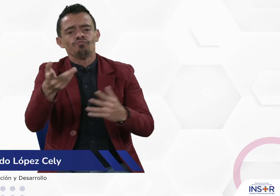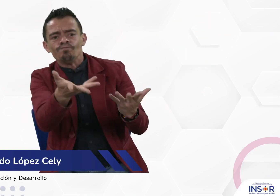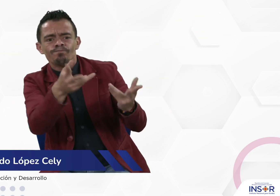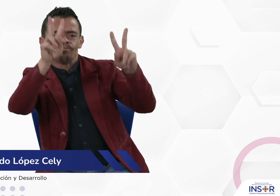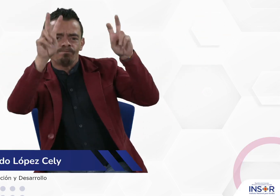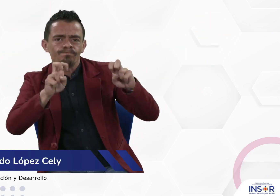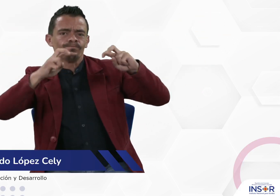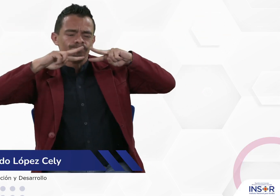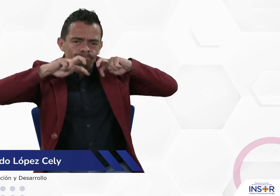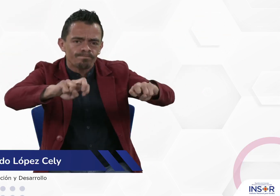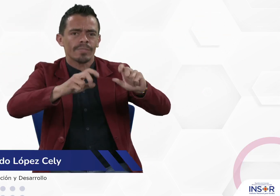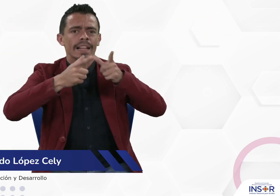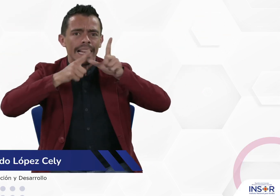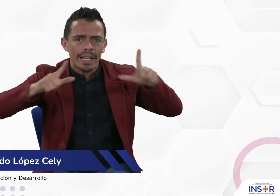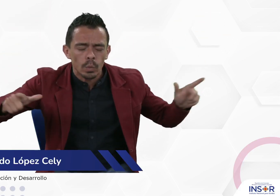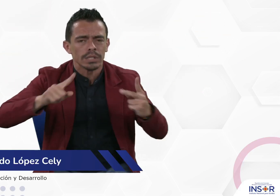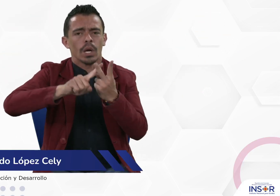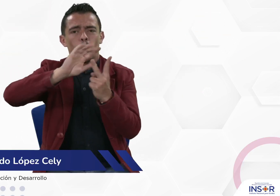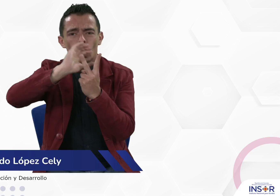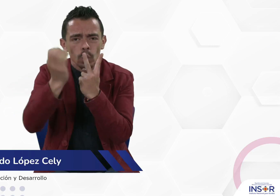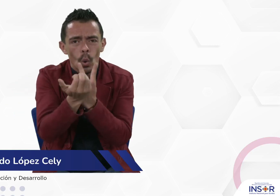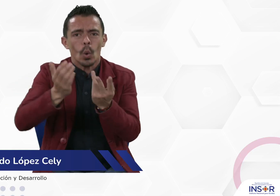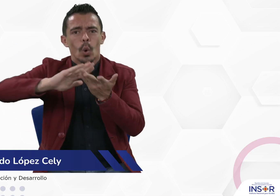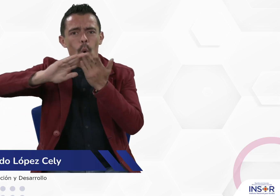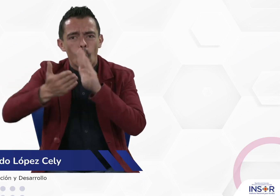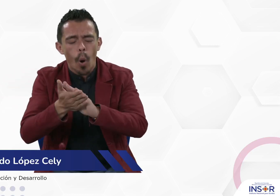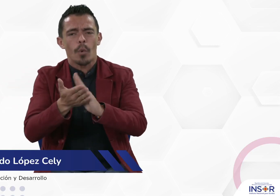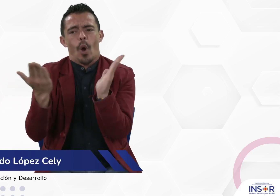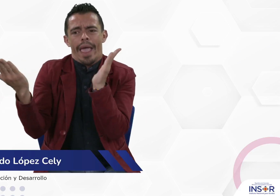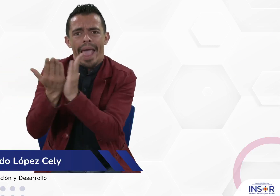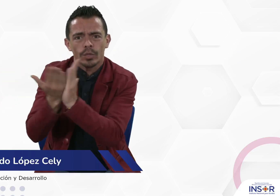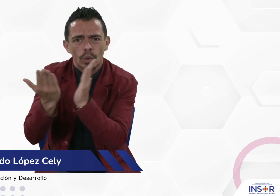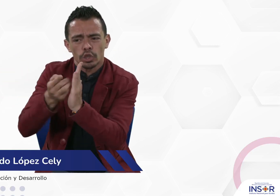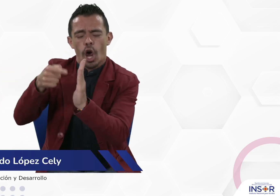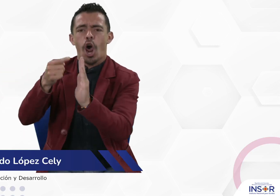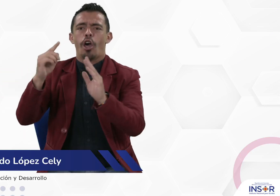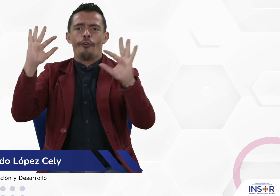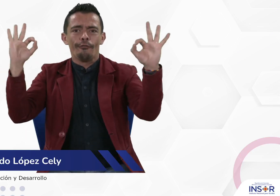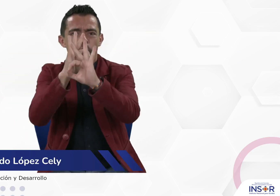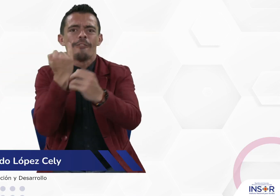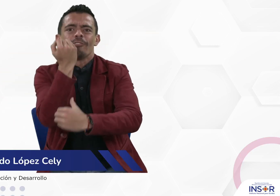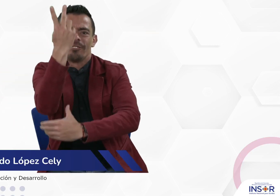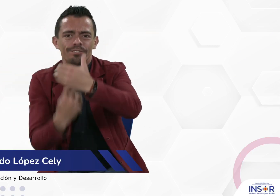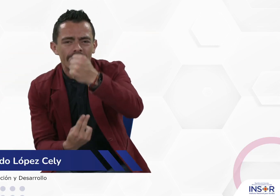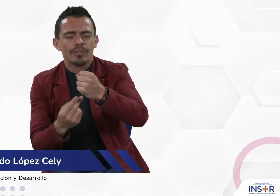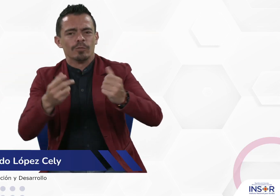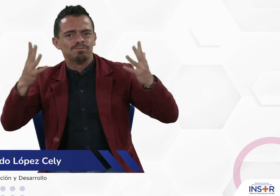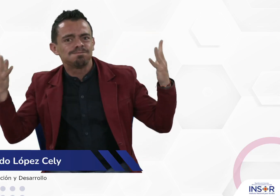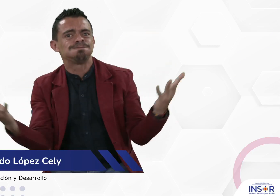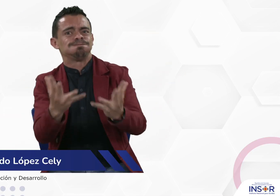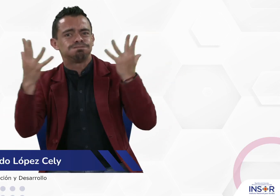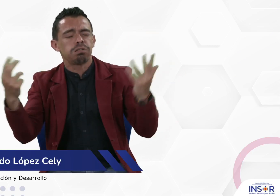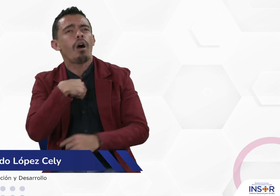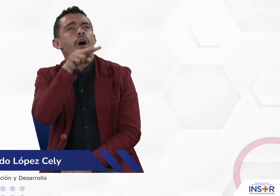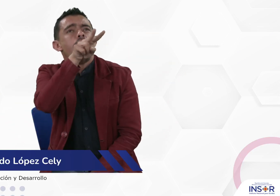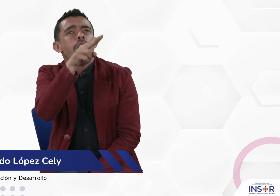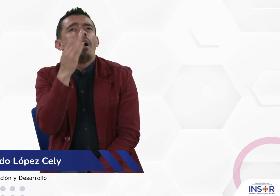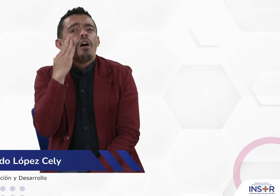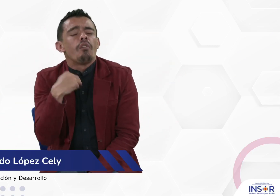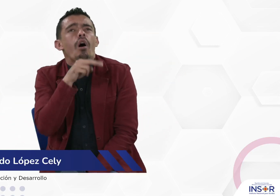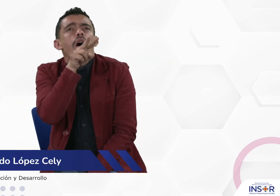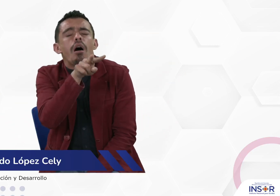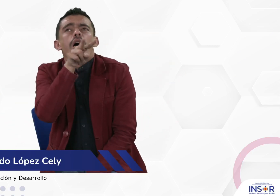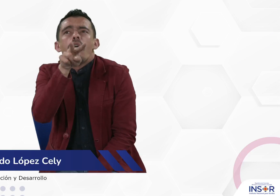eventos hablando de diversos temas sobre lingüística, cultura sorda, comunidad sorda, bilingüismo,